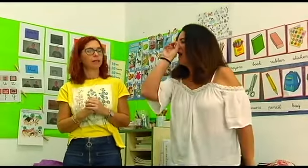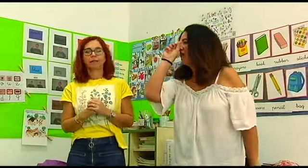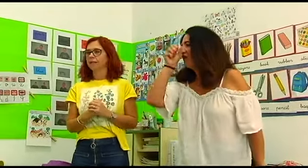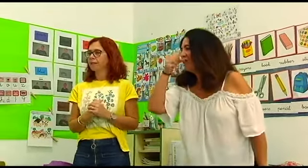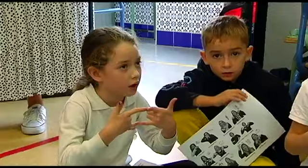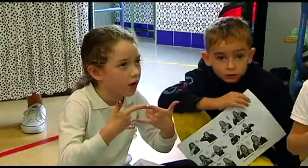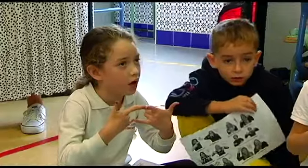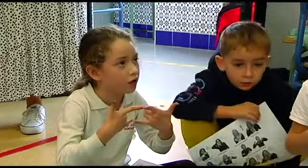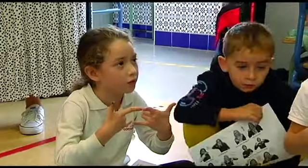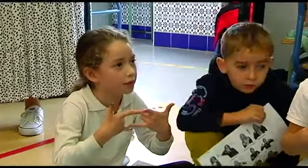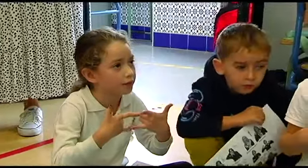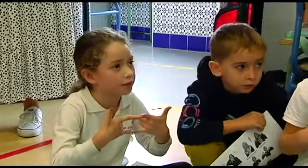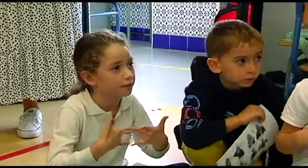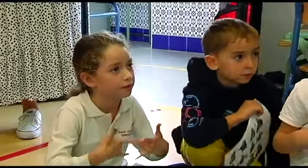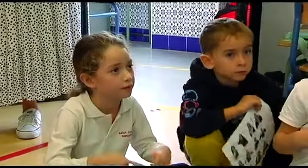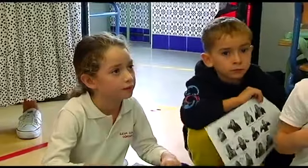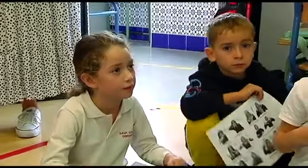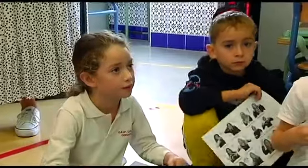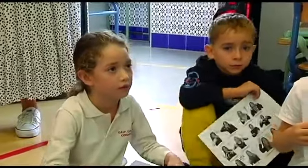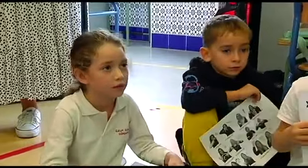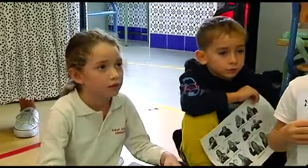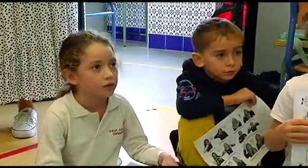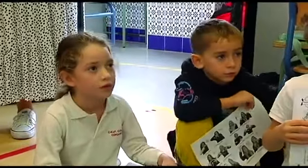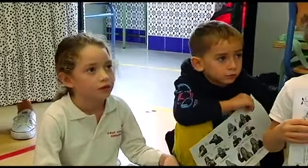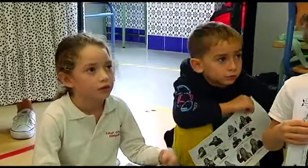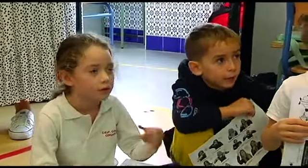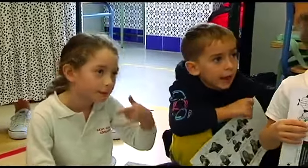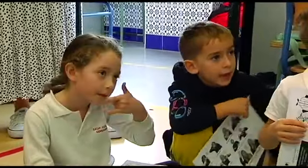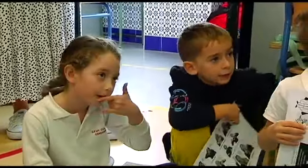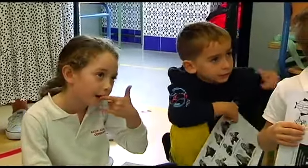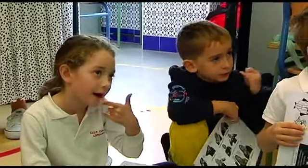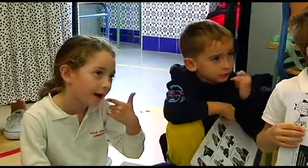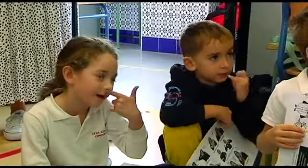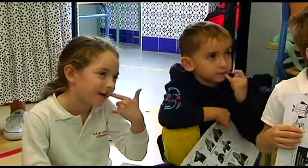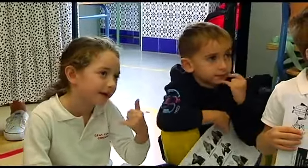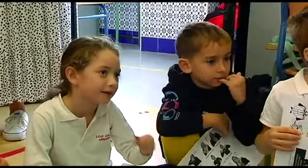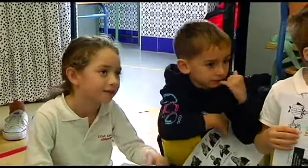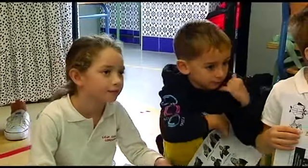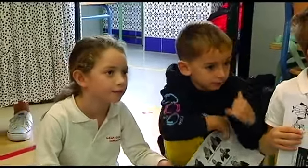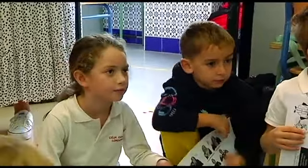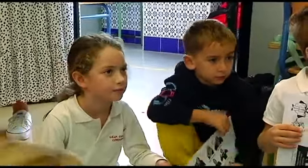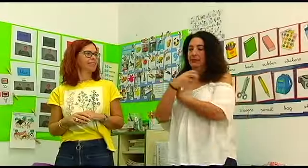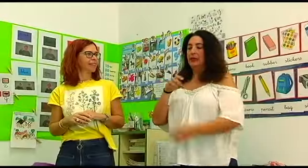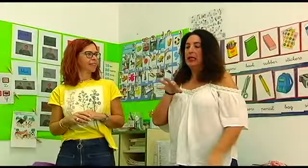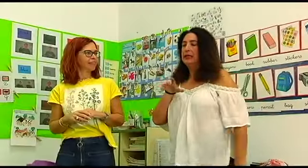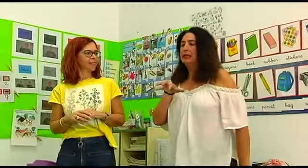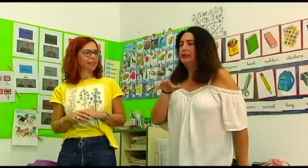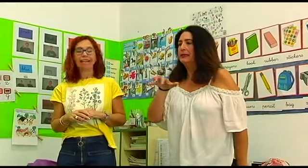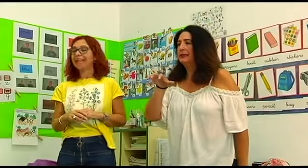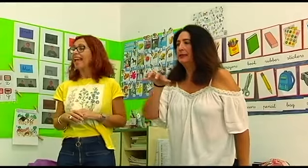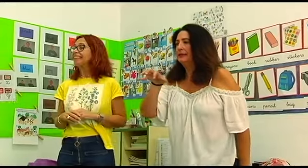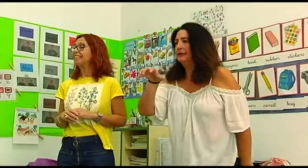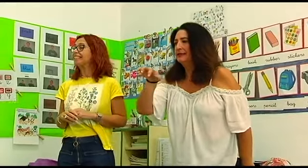ese área de libre configuración en cuartos. Si el alumno es sordo, está acompañado con esa cotutora y desde el